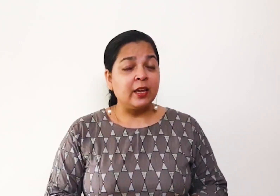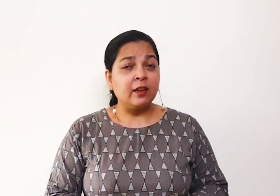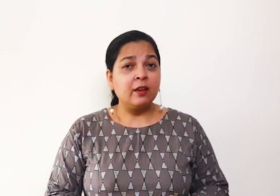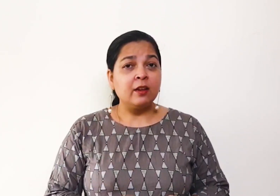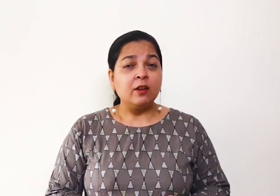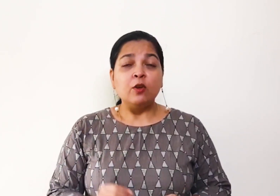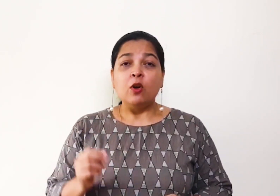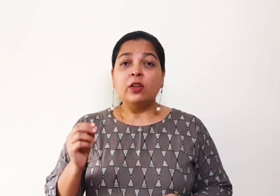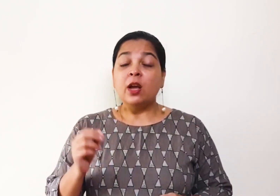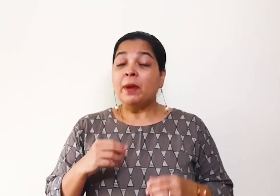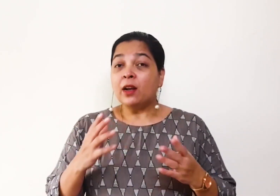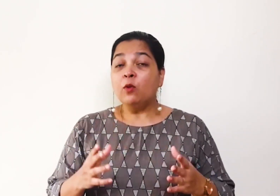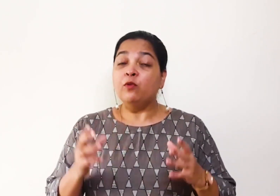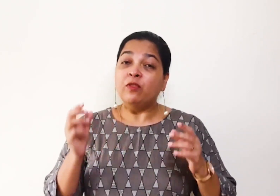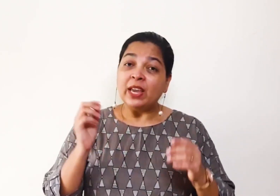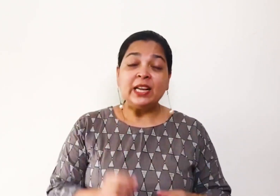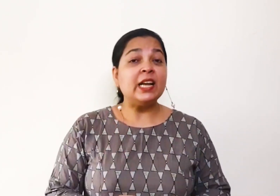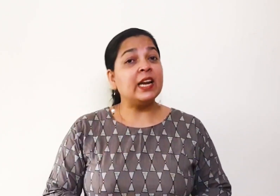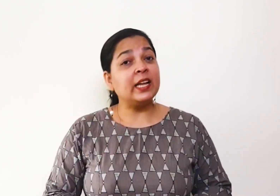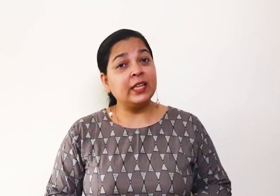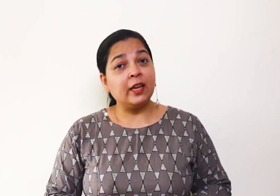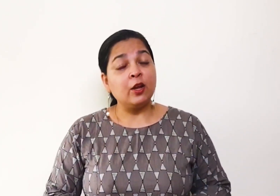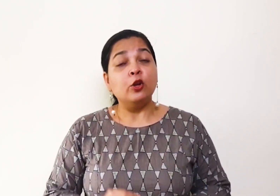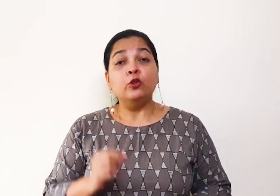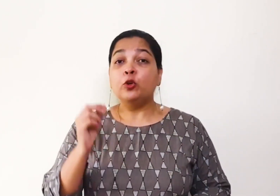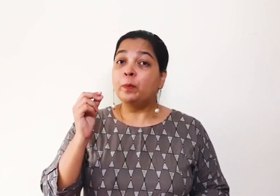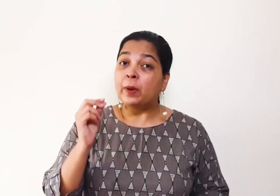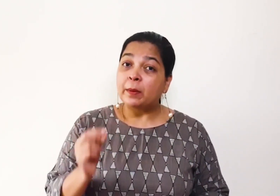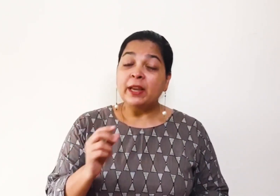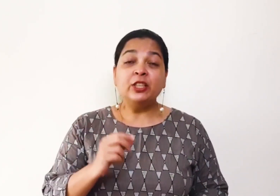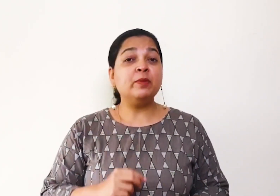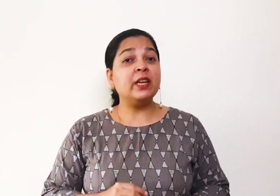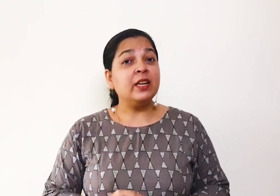କରୁଥିଲେ ଯାହା ପରମେଶ୍ୱରଙ୍କ ଦୃଷ୍ଟିରେ